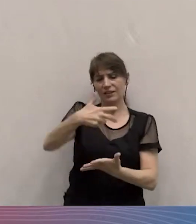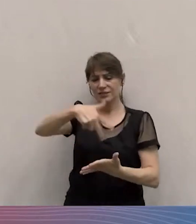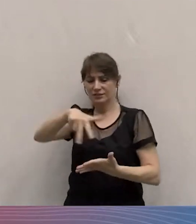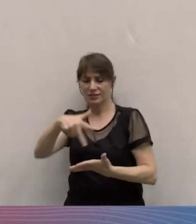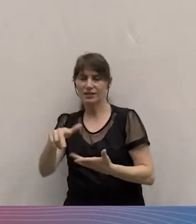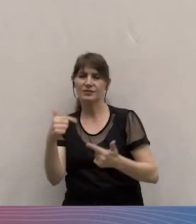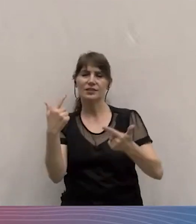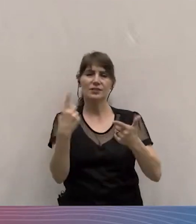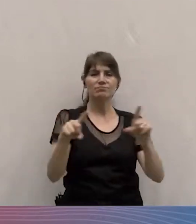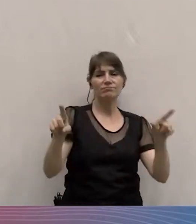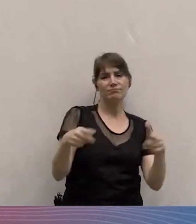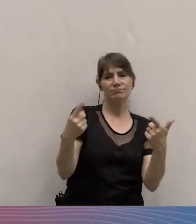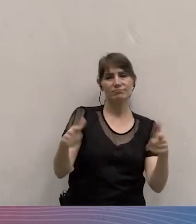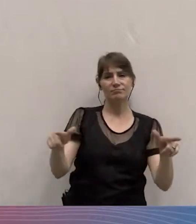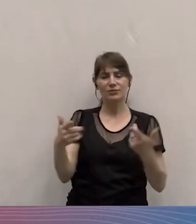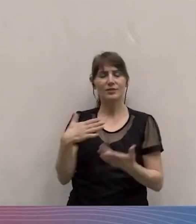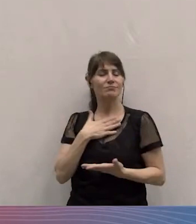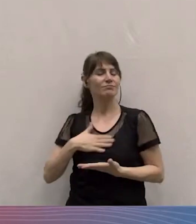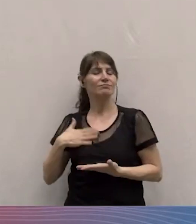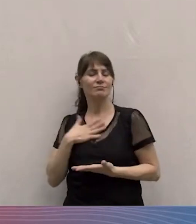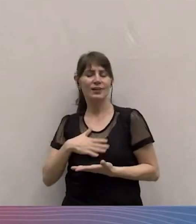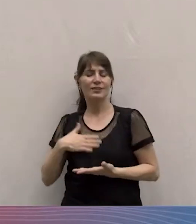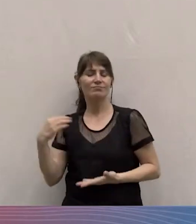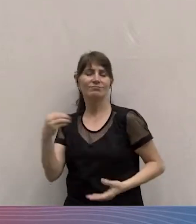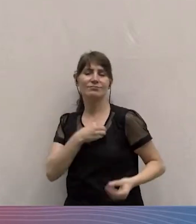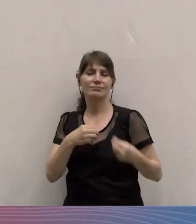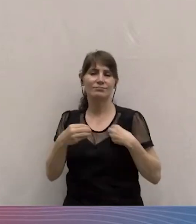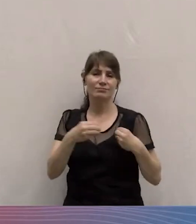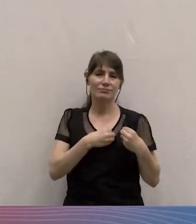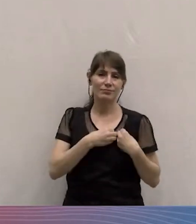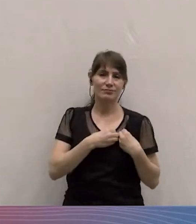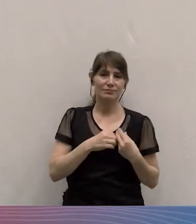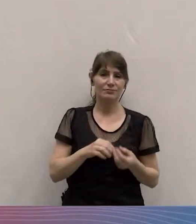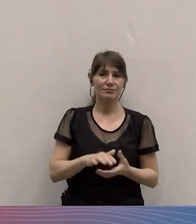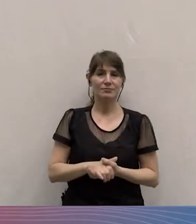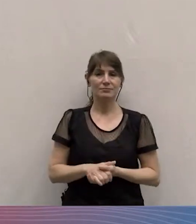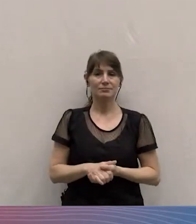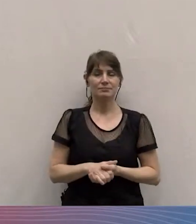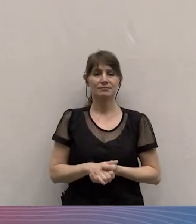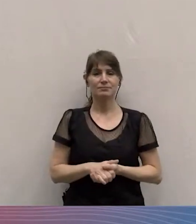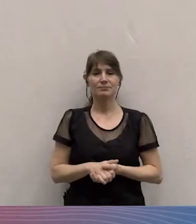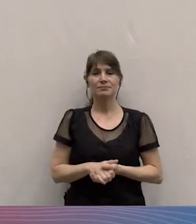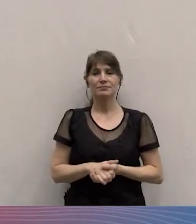danças e prazer do pecado.